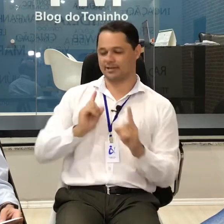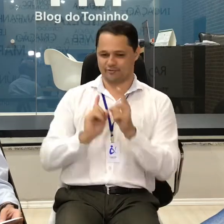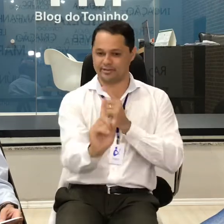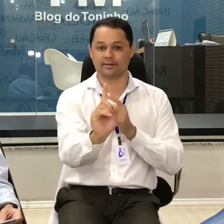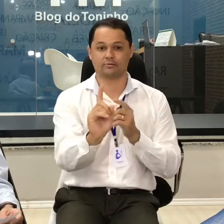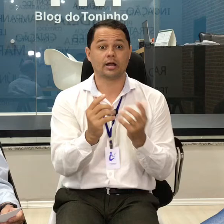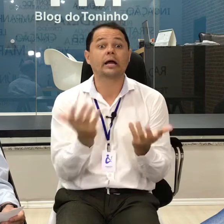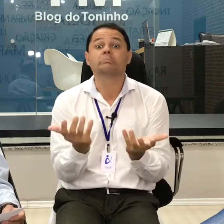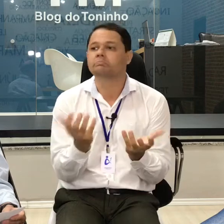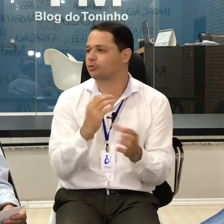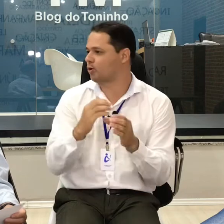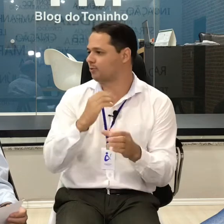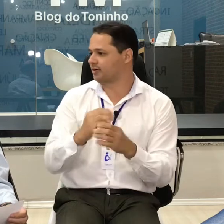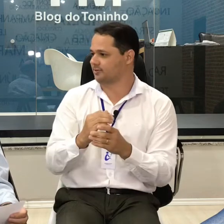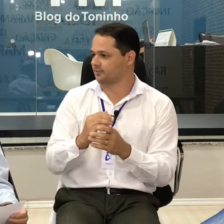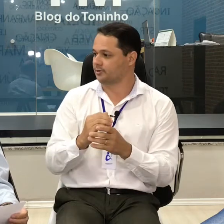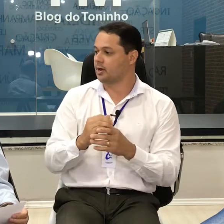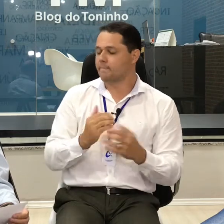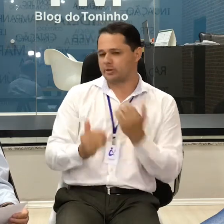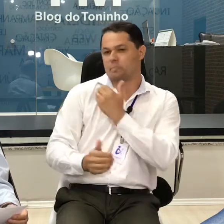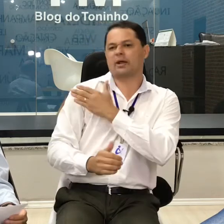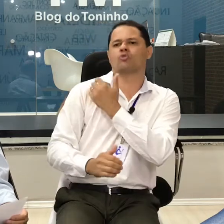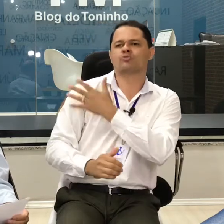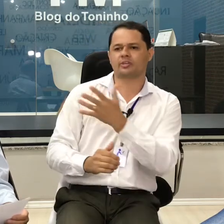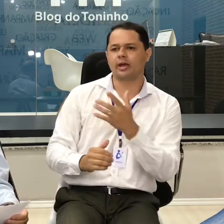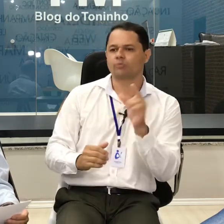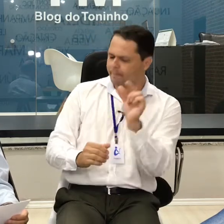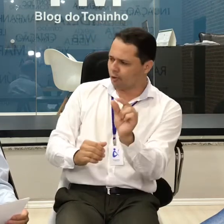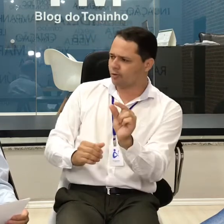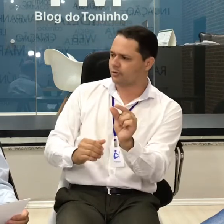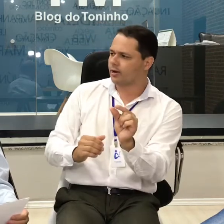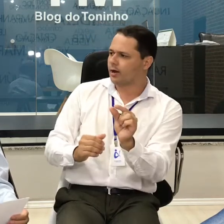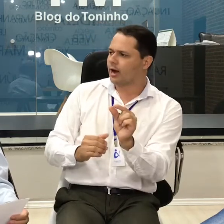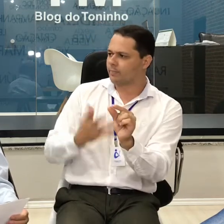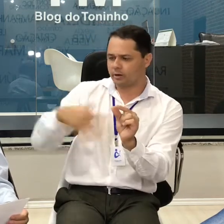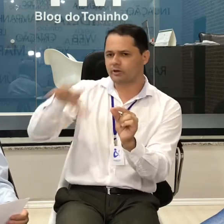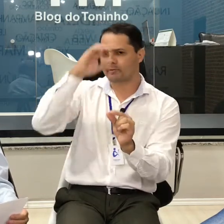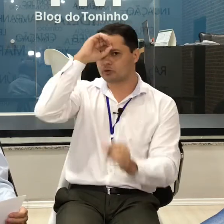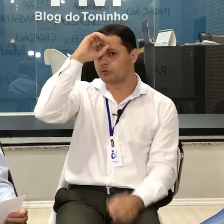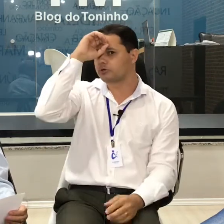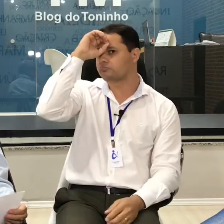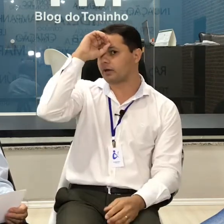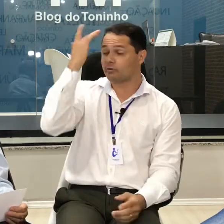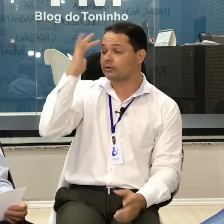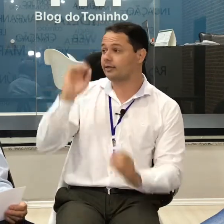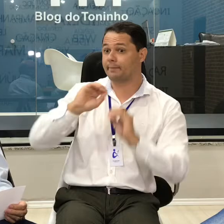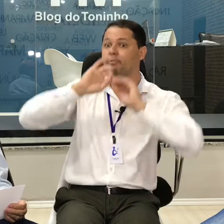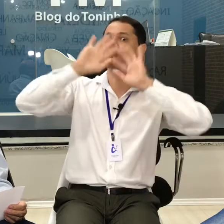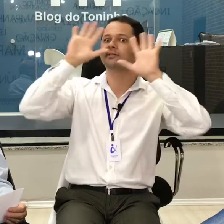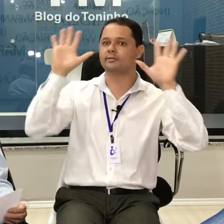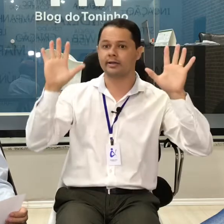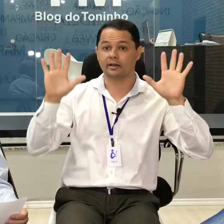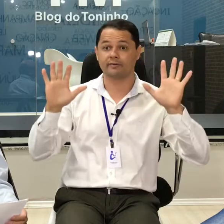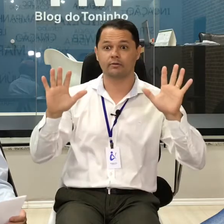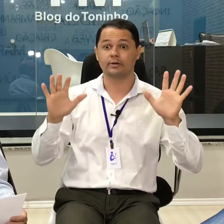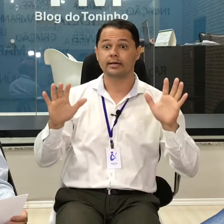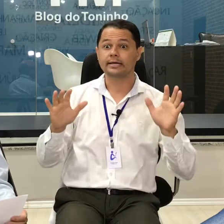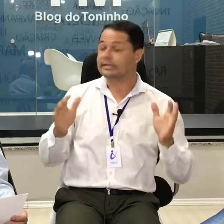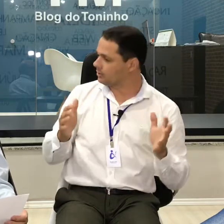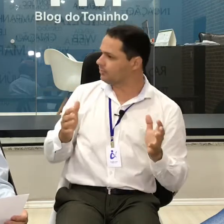vão entrar no lugar, não tem comunicação. Mas o preconceito é pouco. A maioria das pessoas, elas não entendem. Depois que elas entendem, elas falam: caramba, eu